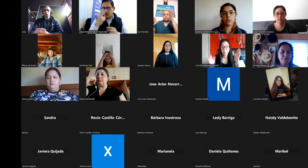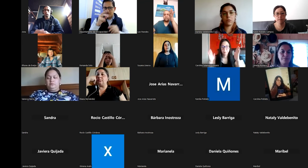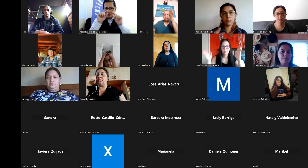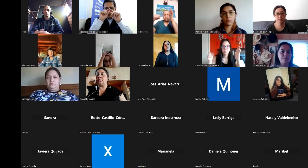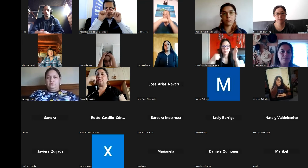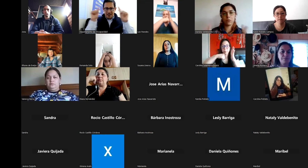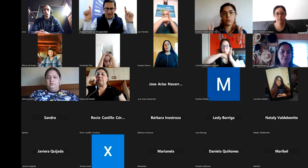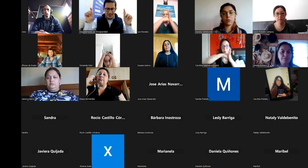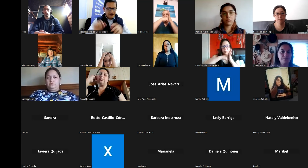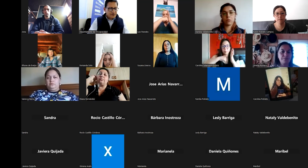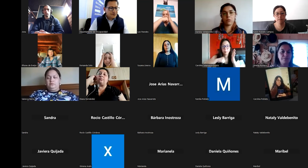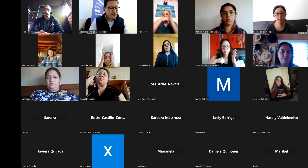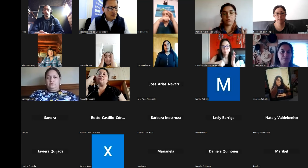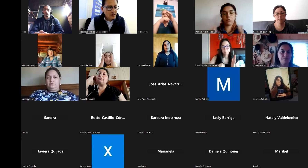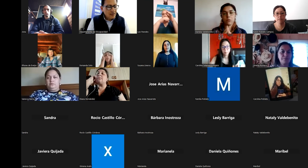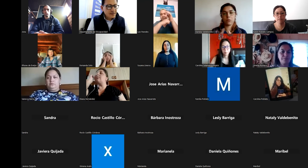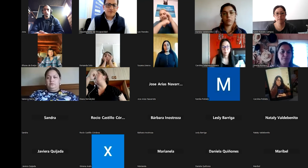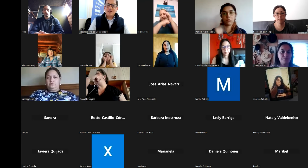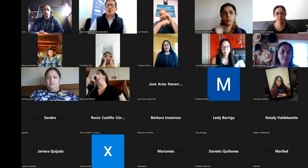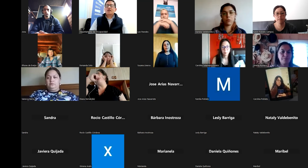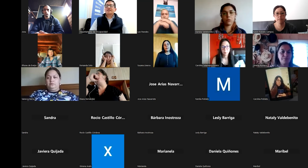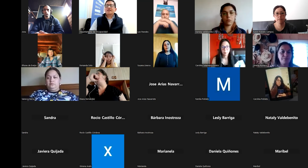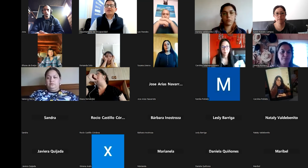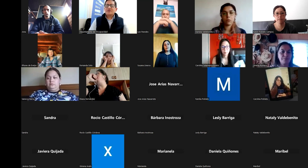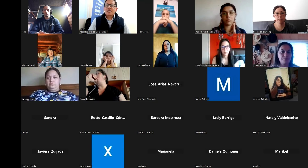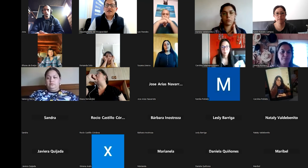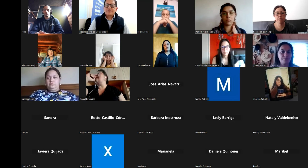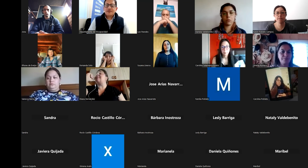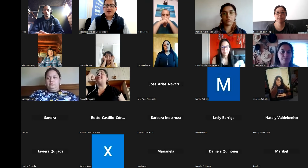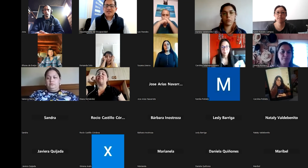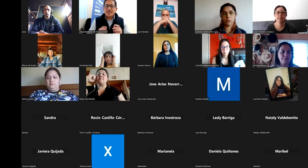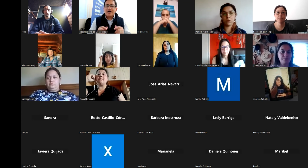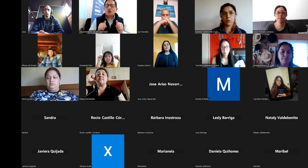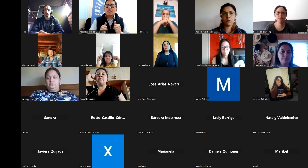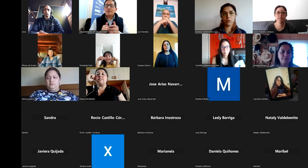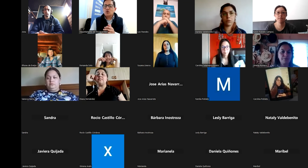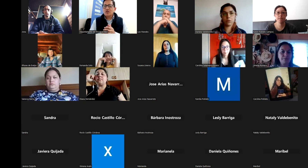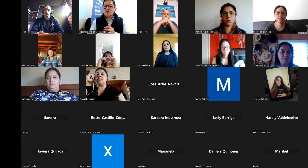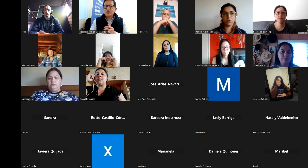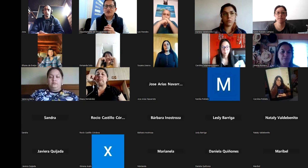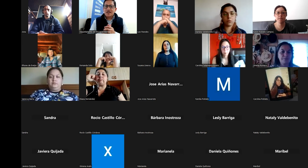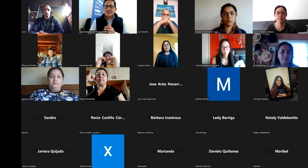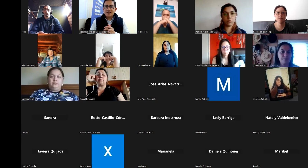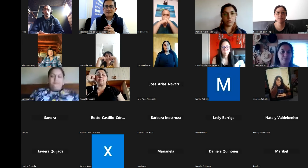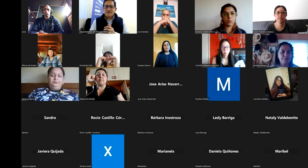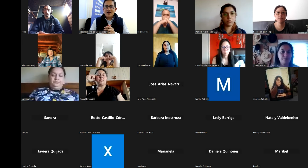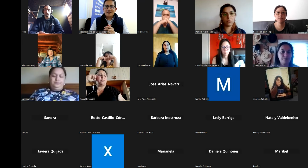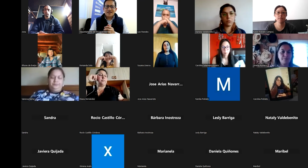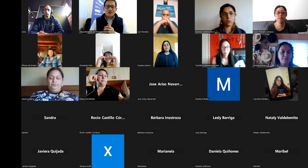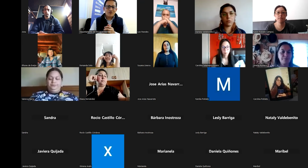visual, lineal en este caso. Ya, vamos con el siguiente, vamos a, hasta aquí, hay dudas, preguntas sobre los días de la semana, antes que nos